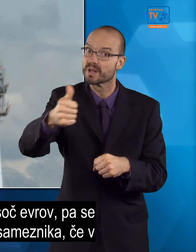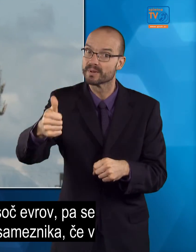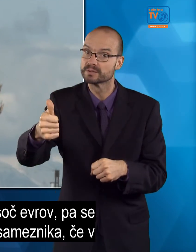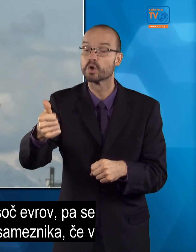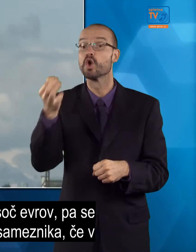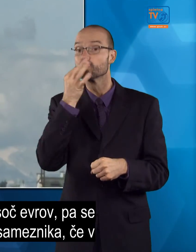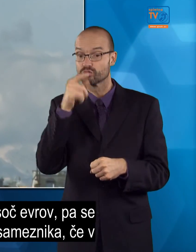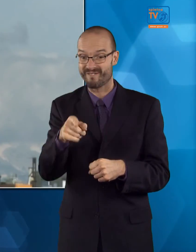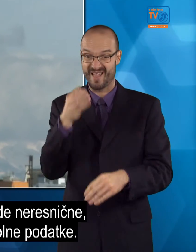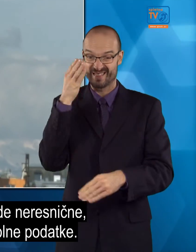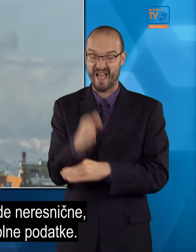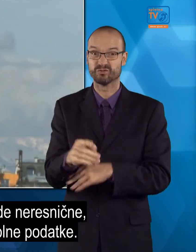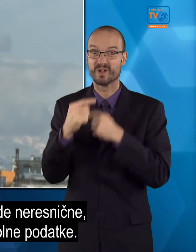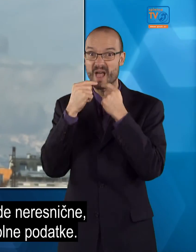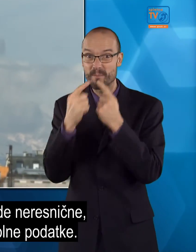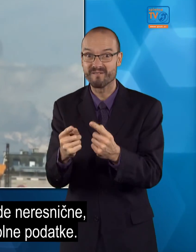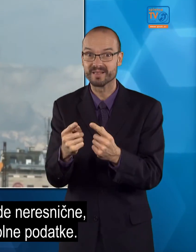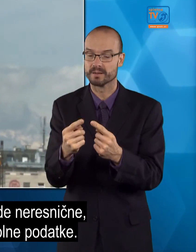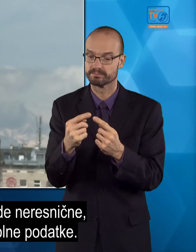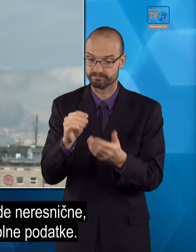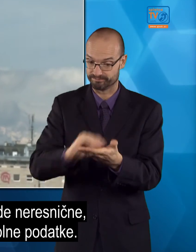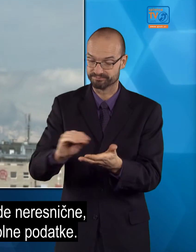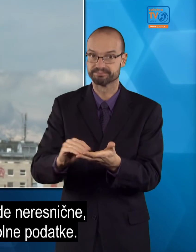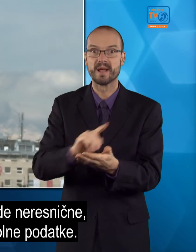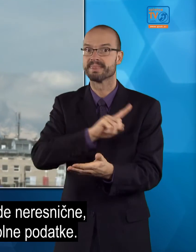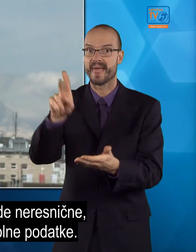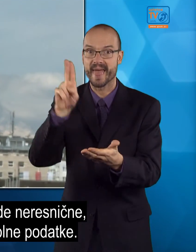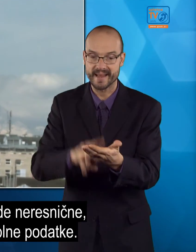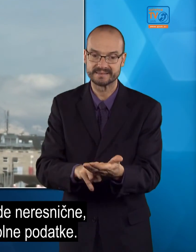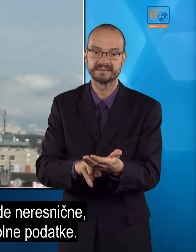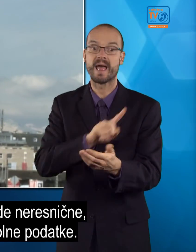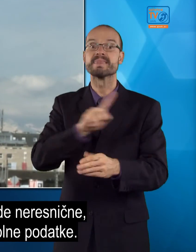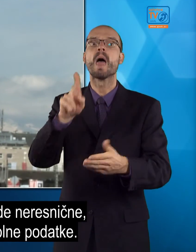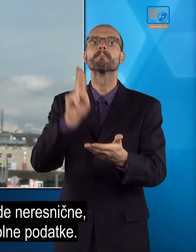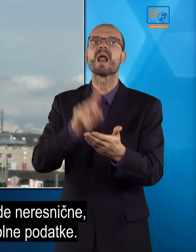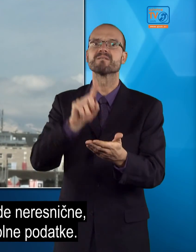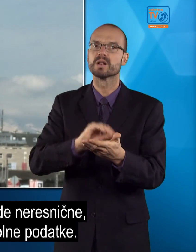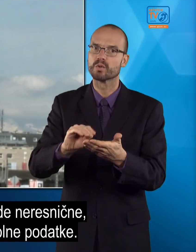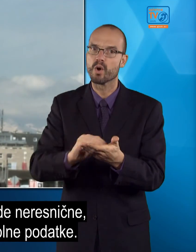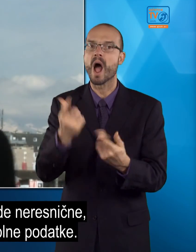napovedi navede neresnične, nepravilne ali nepopolne podatke.